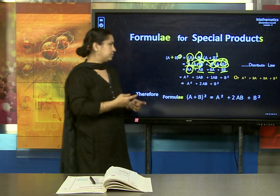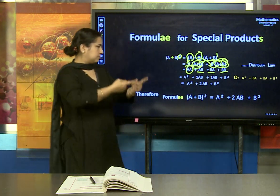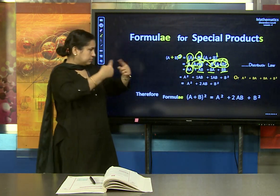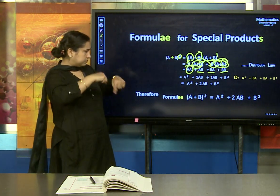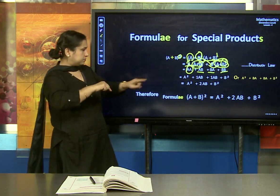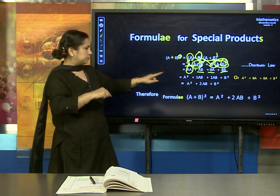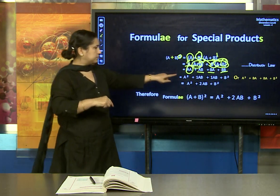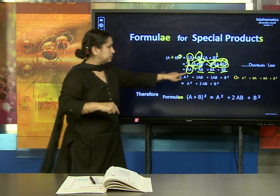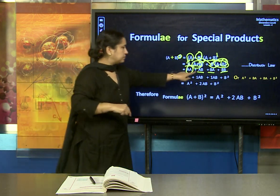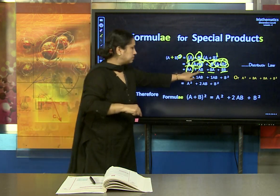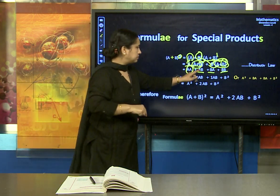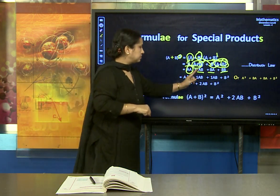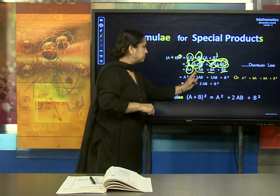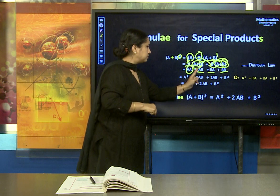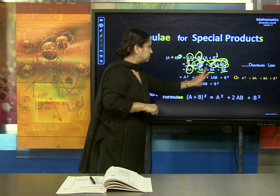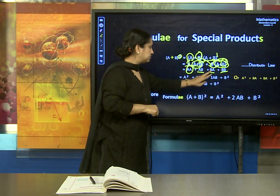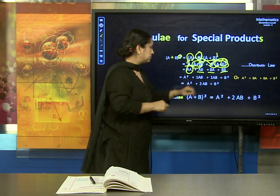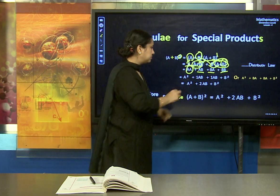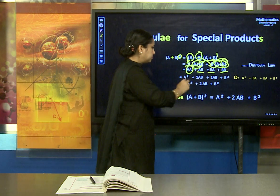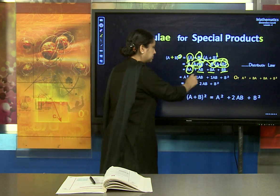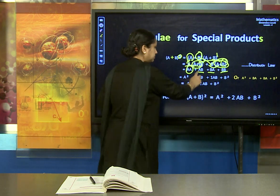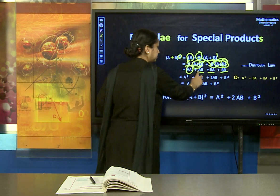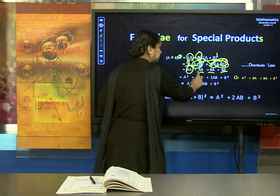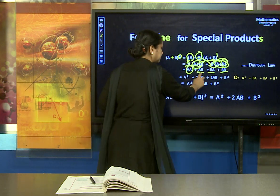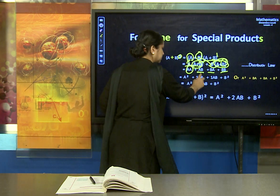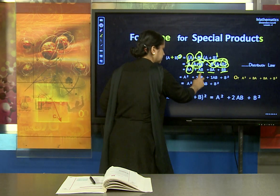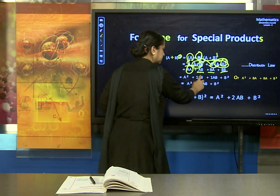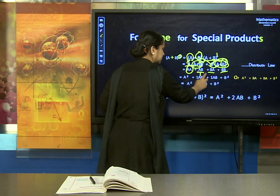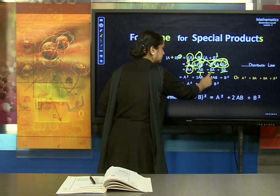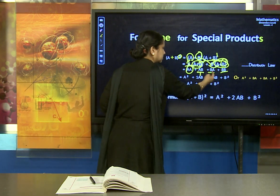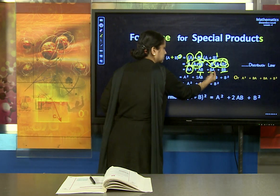और उसकी अगली लाइन में हम इस तरह